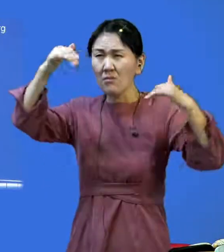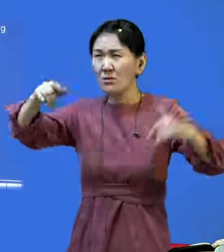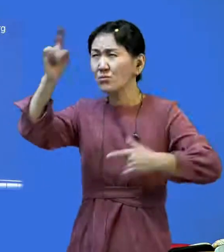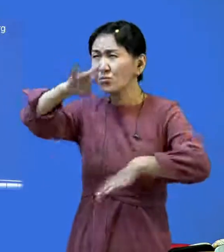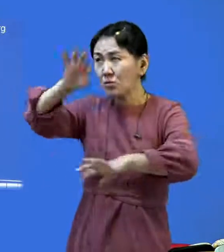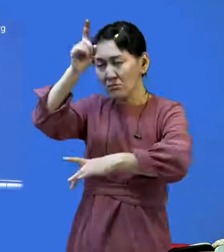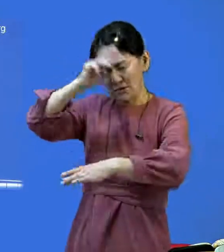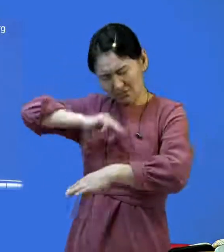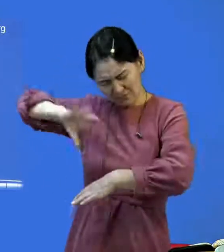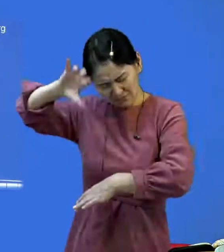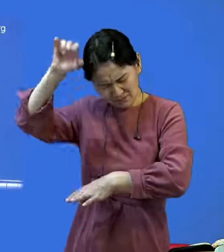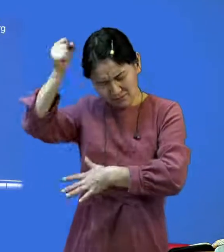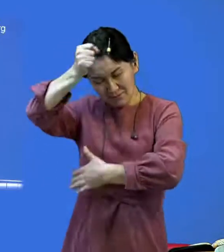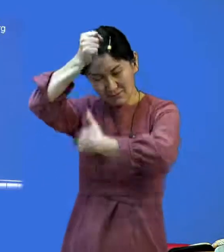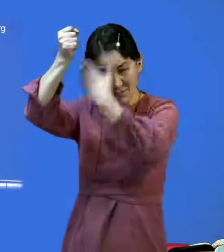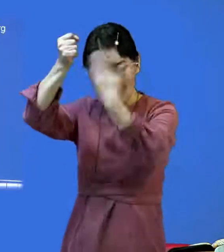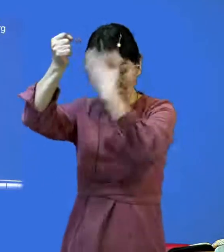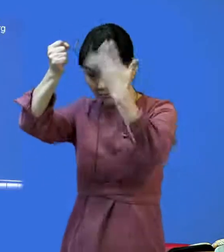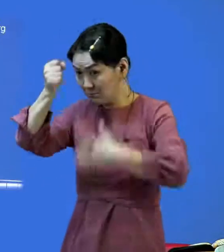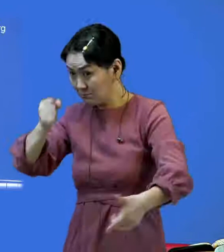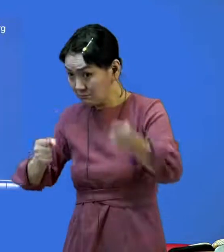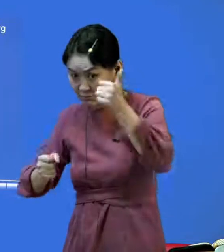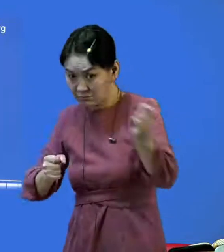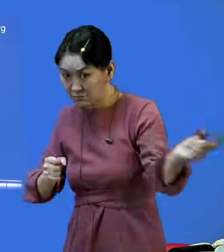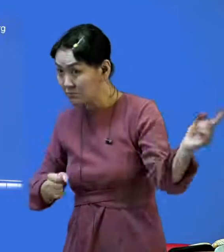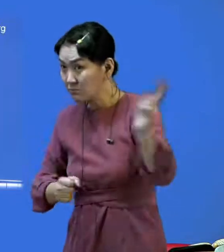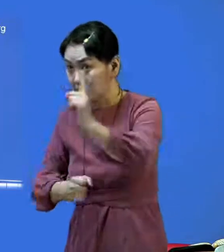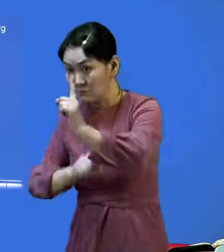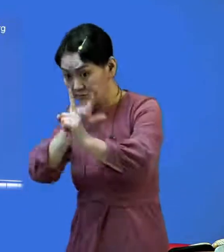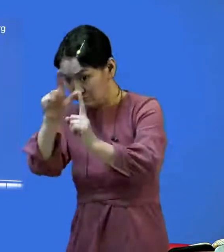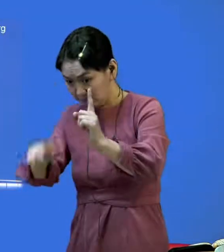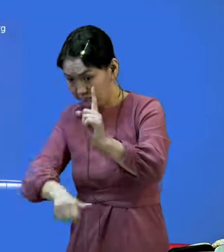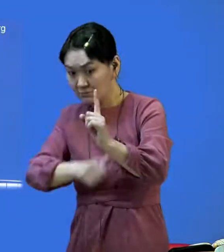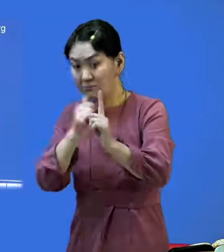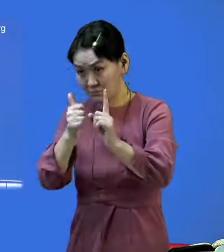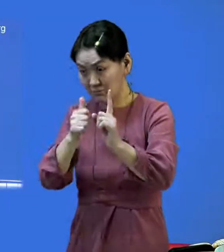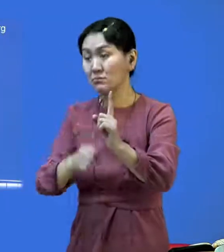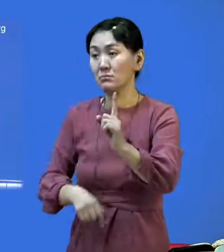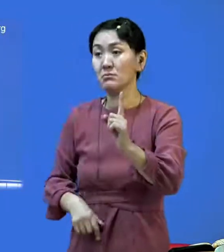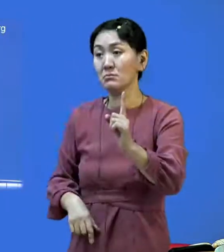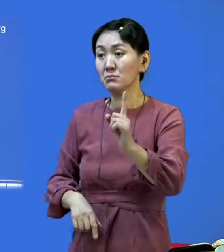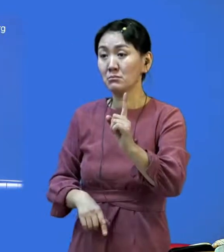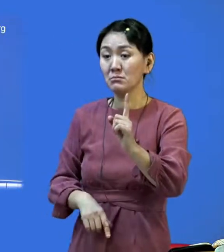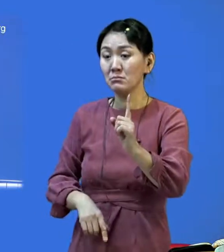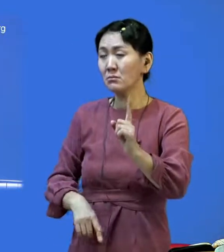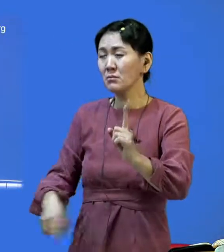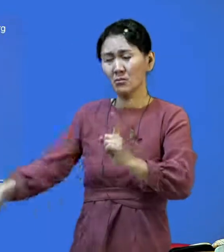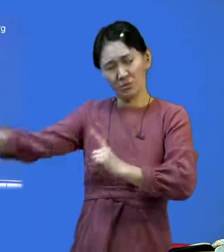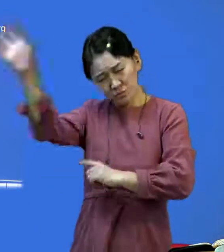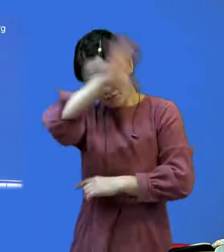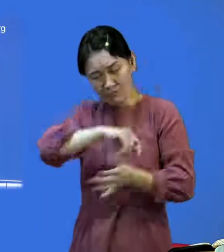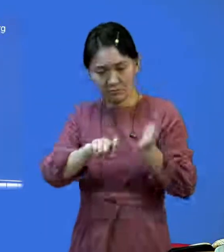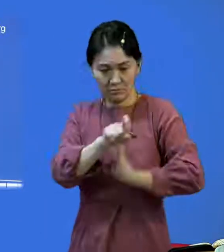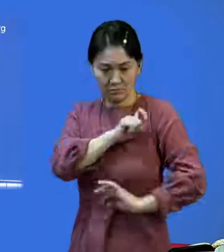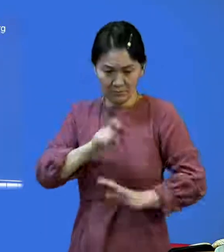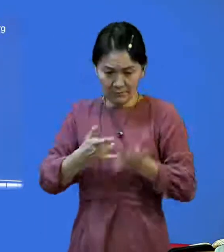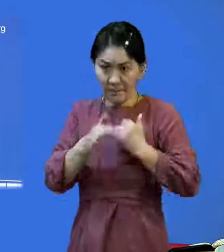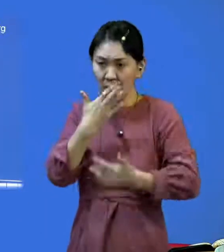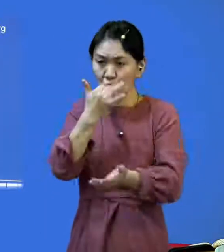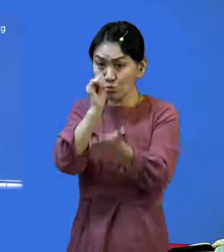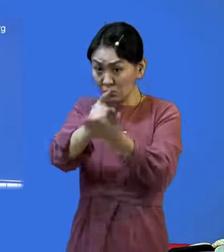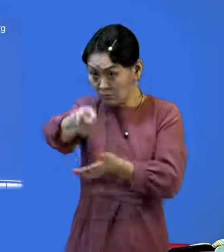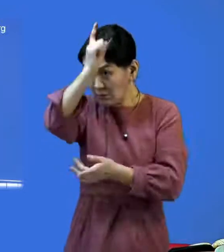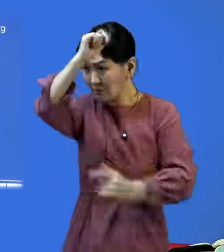тун. Бурхны хаанчлал зөвхт байдлыг хай. Энэ бол Бүхий л Христэд итгэгч нарт хэлсэн эзний тушаал